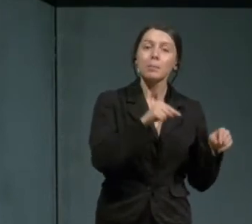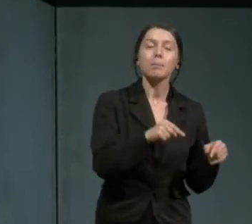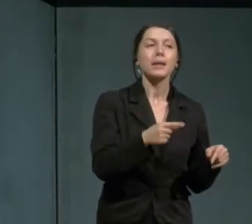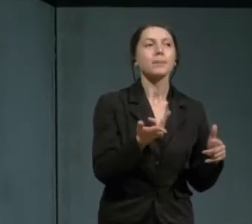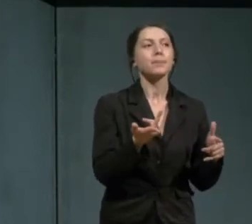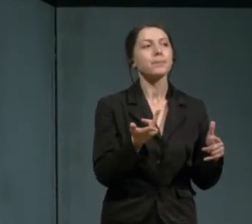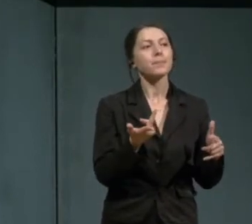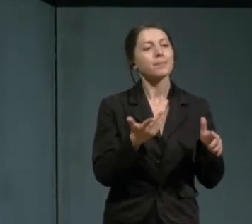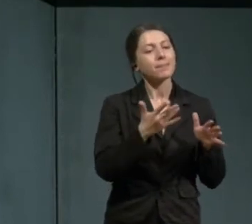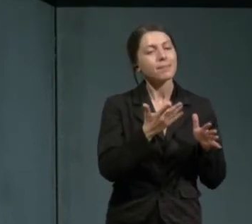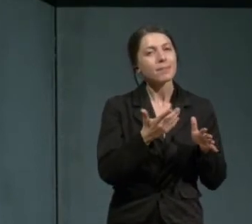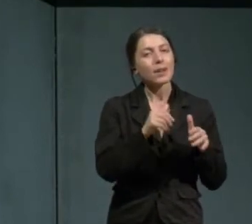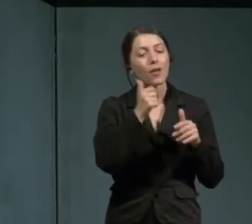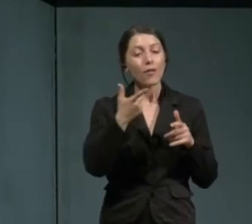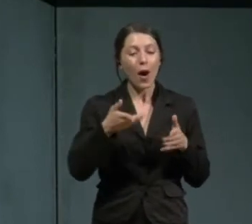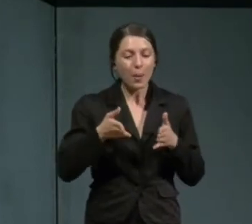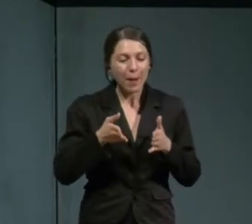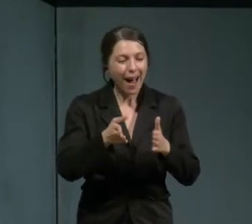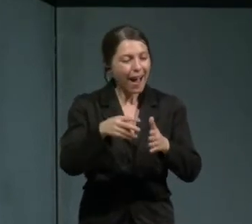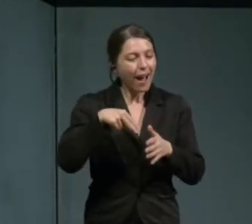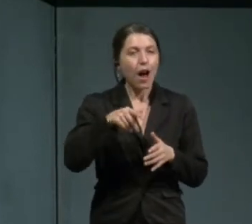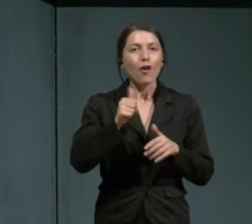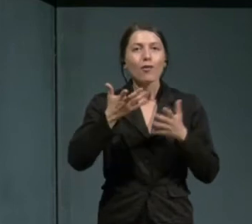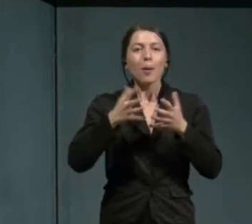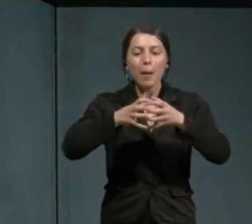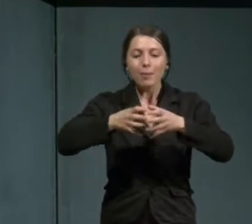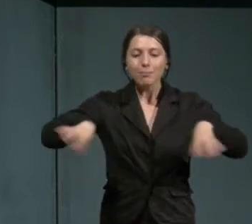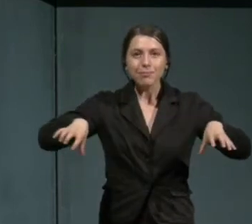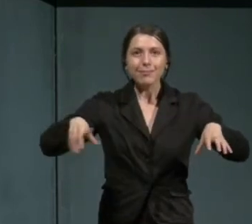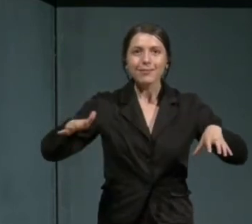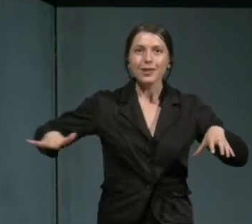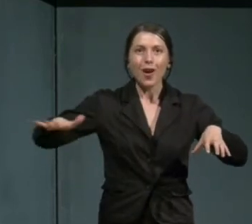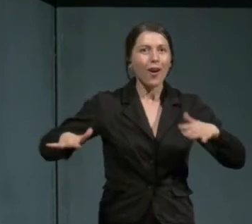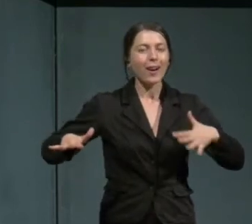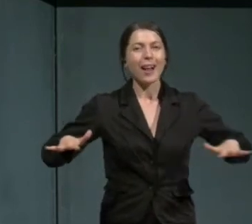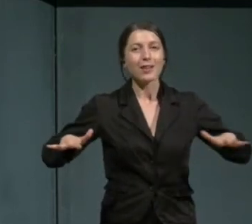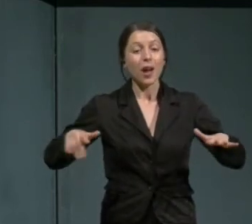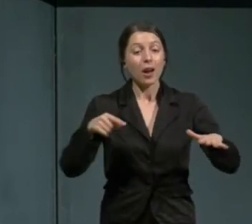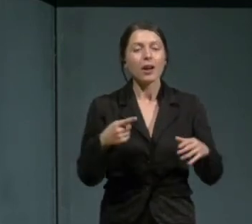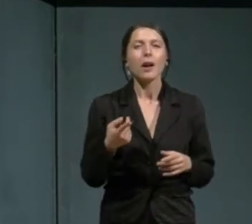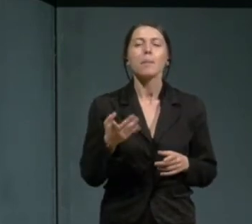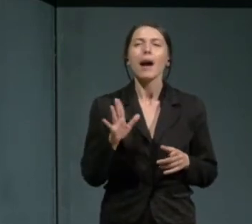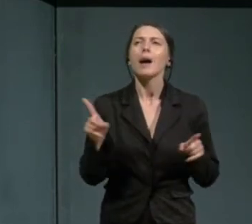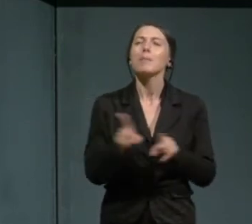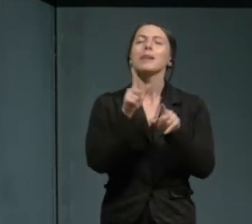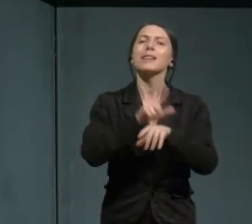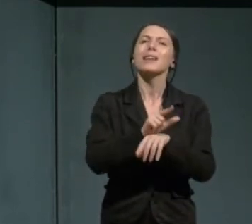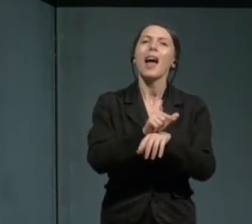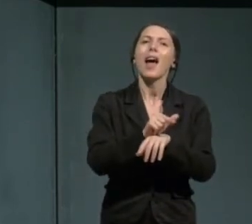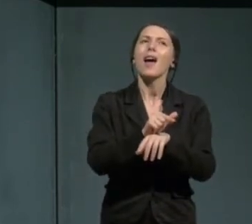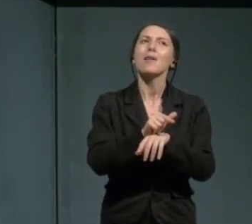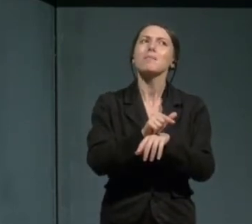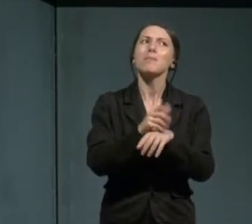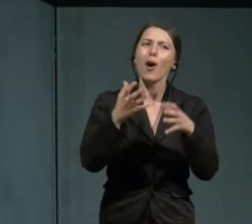lungomare questa cornice separa queste due zone e allo stesso tempo e dialettico perché le separa